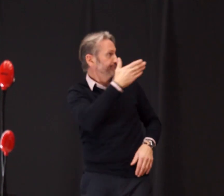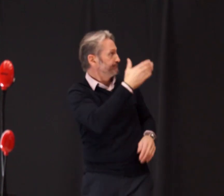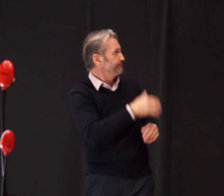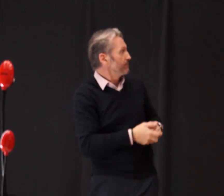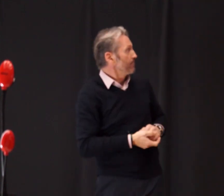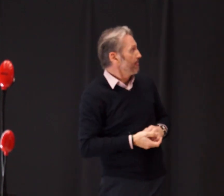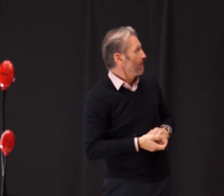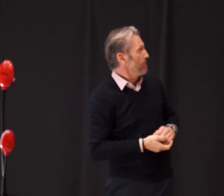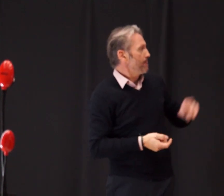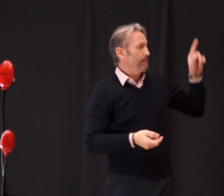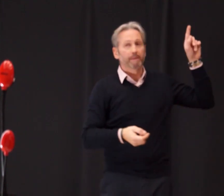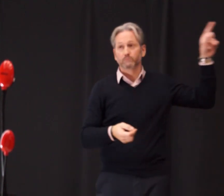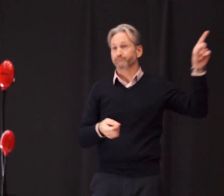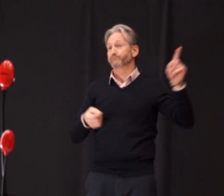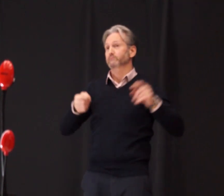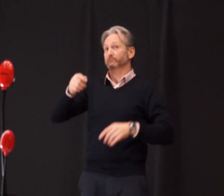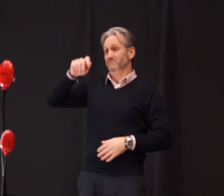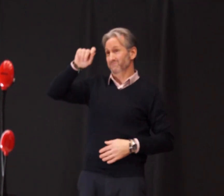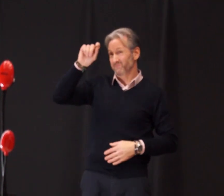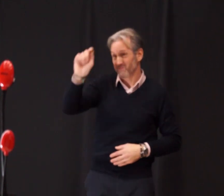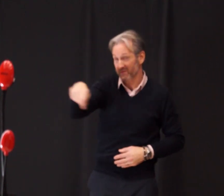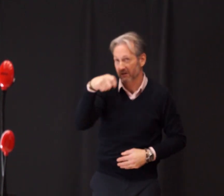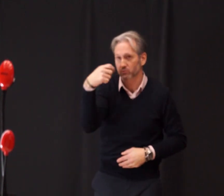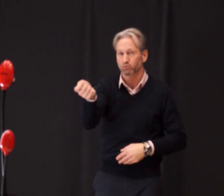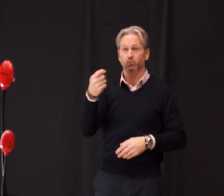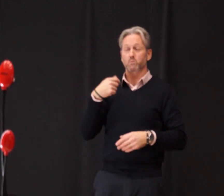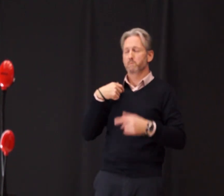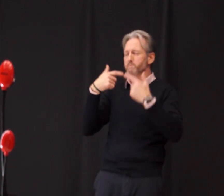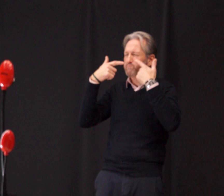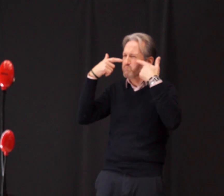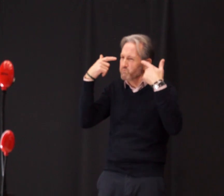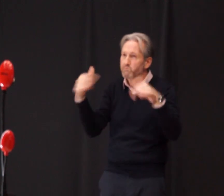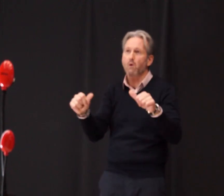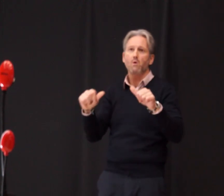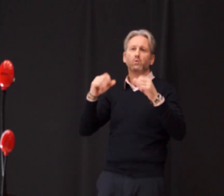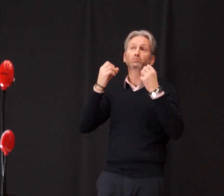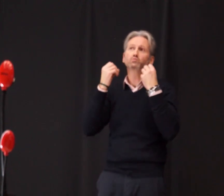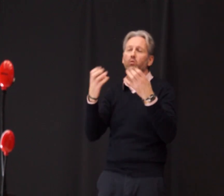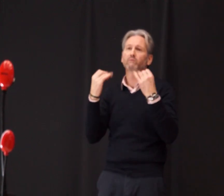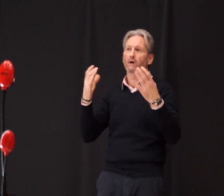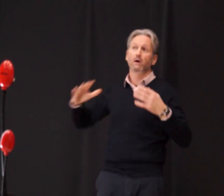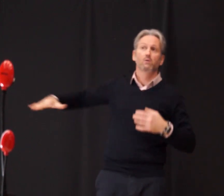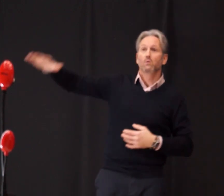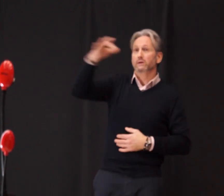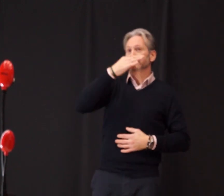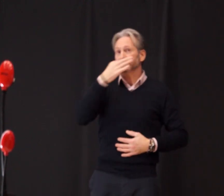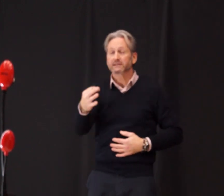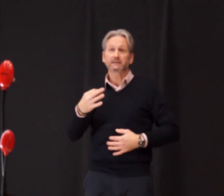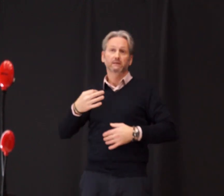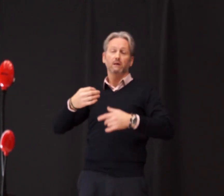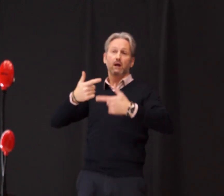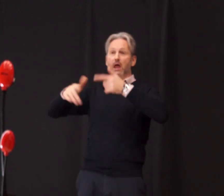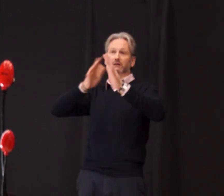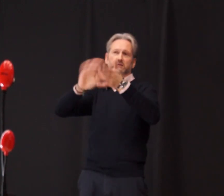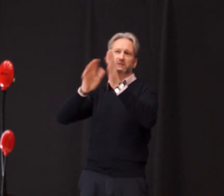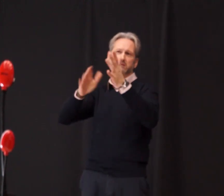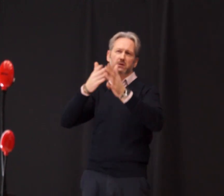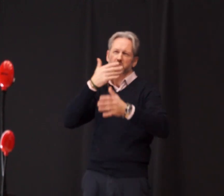de l'expertise de tout ça. Alors, tout d'abord, cette première image représente